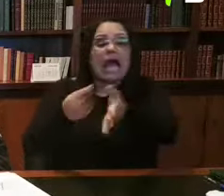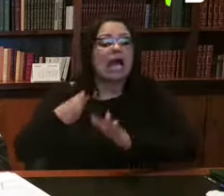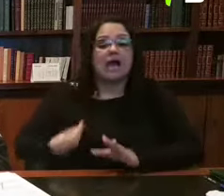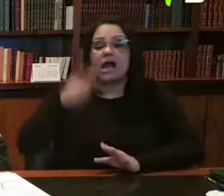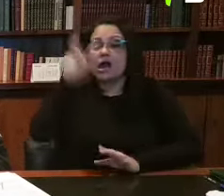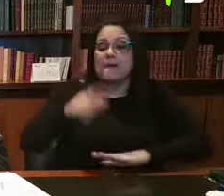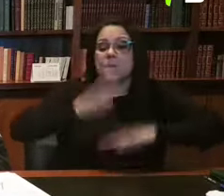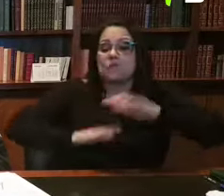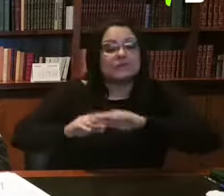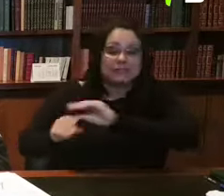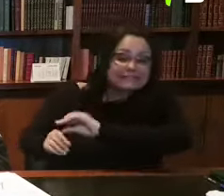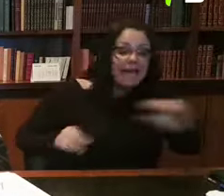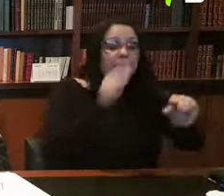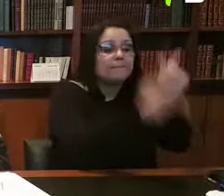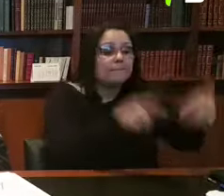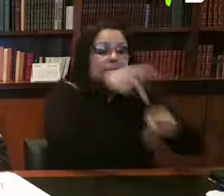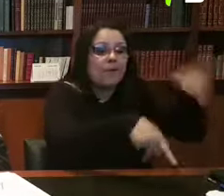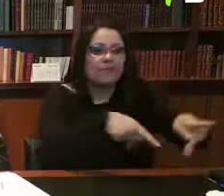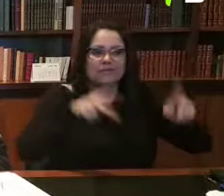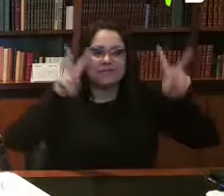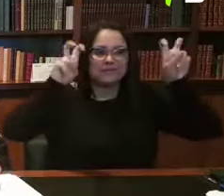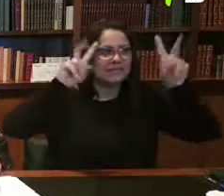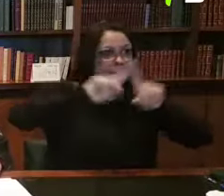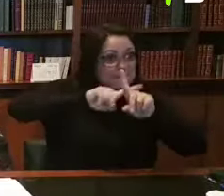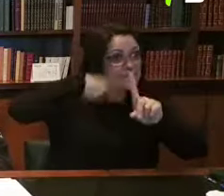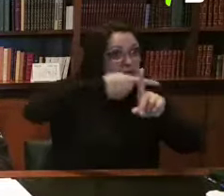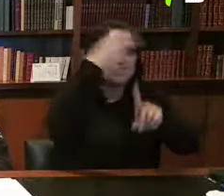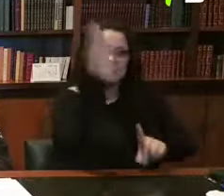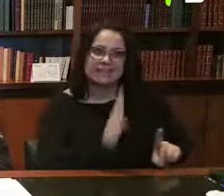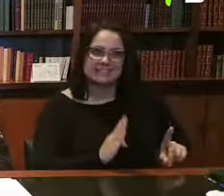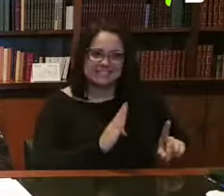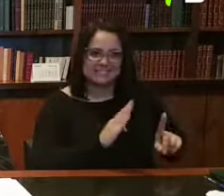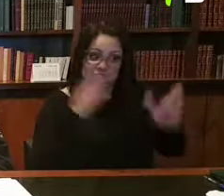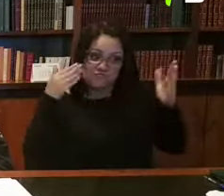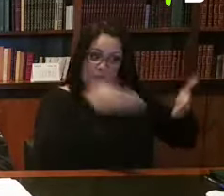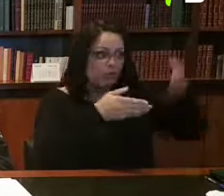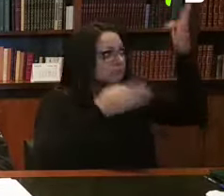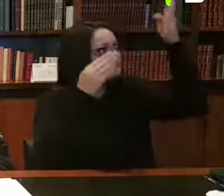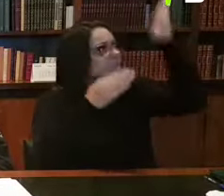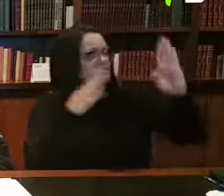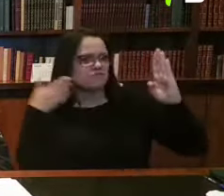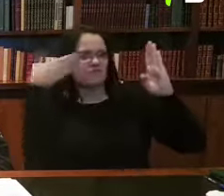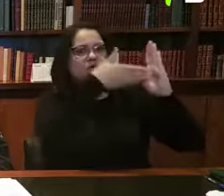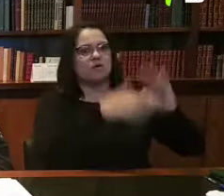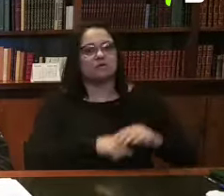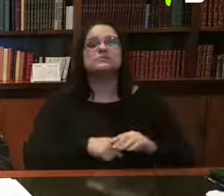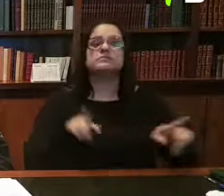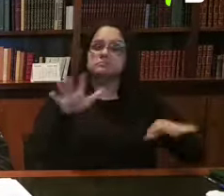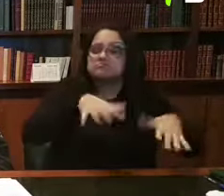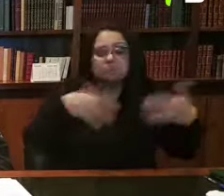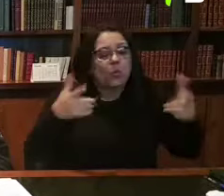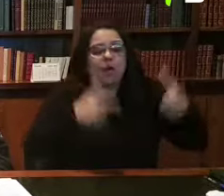uma de povo vive eram mais brasil aquela aquela política de jogar dinheiro para ponta para reforçar fosse uma segurança